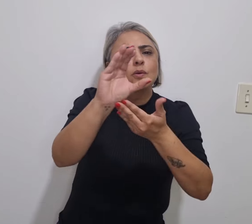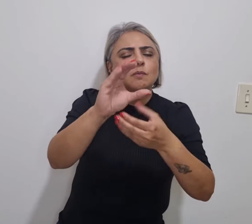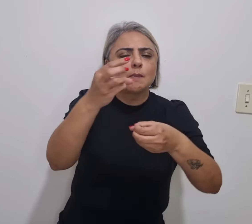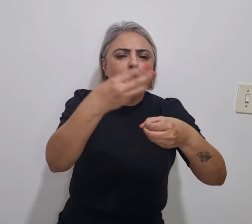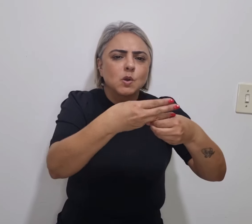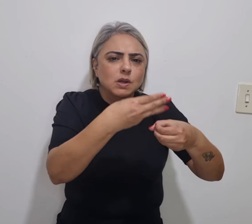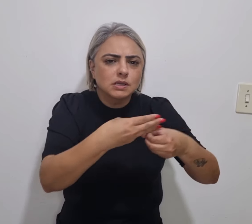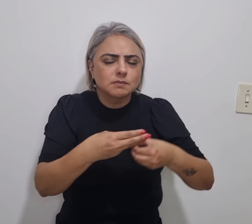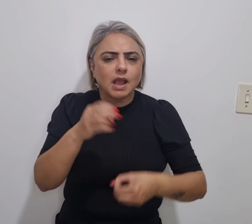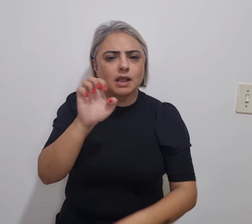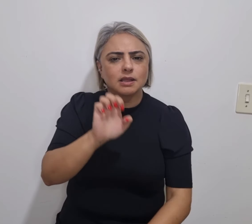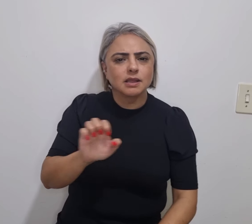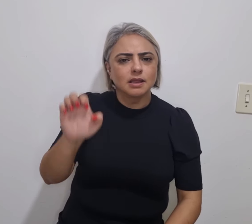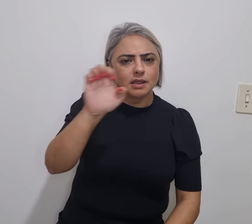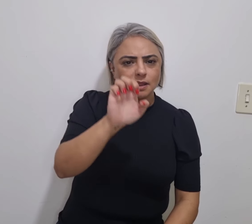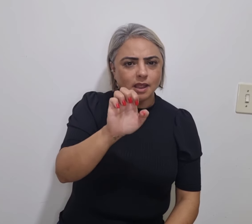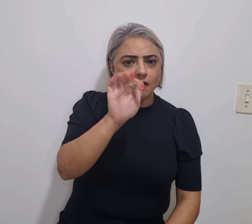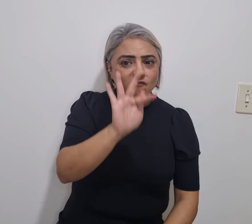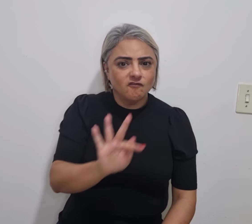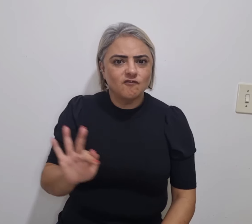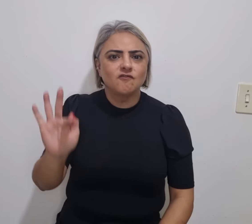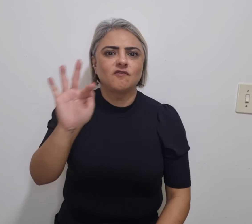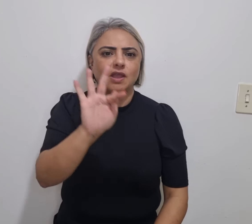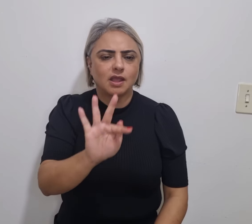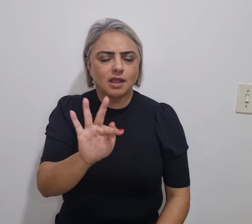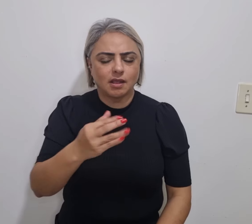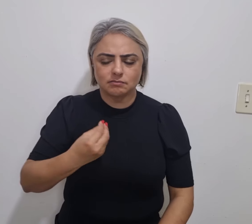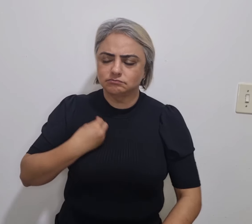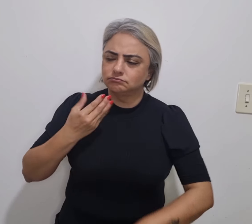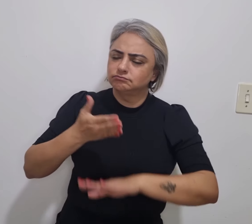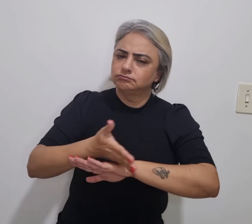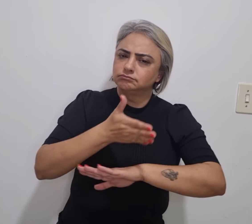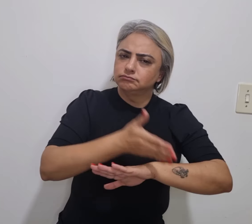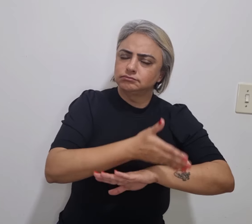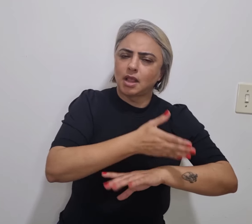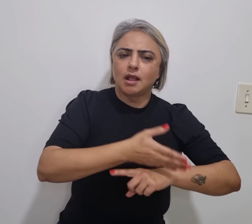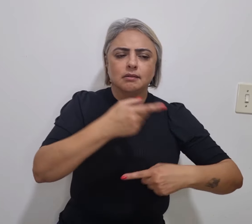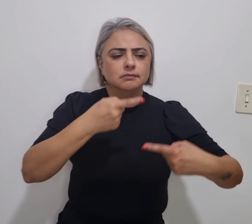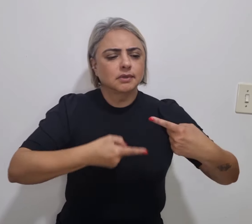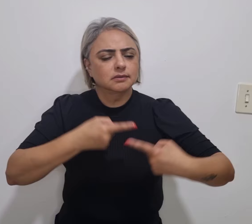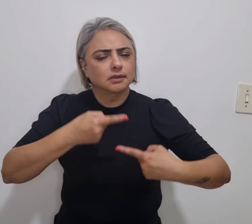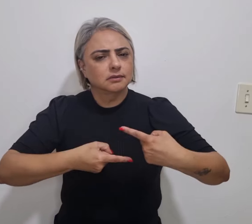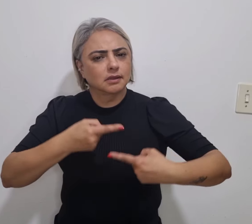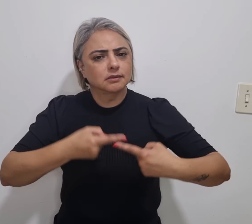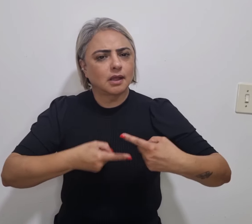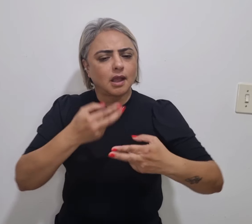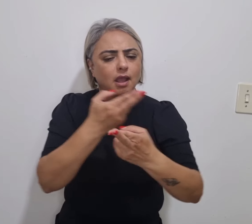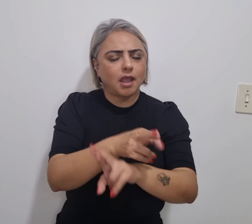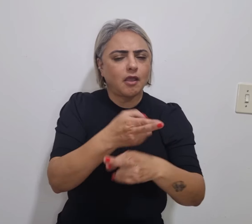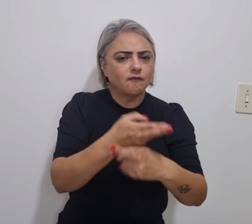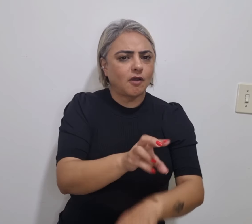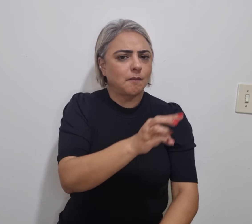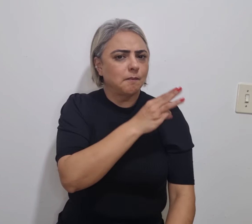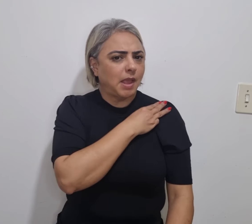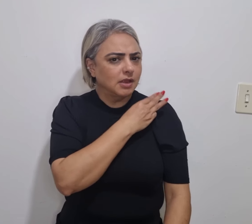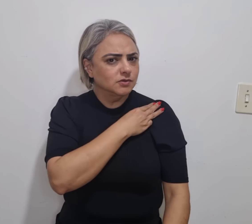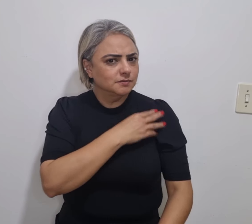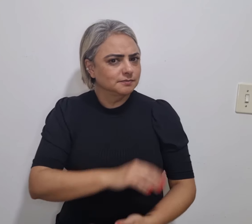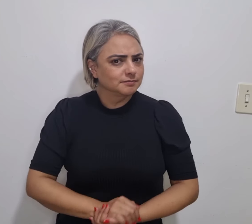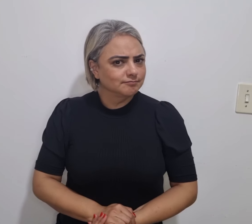municipais, estaduais e federais participaram das discussões sobre a reforma do ensino médio?